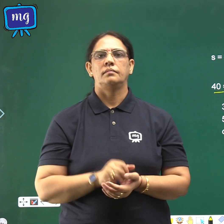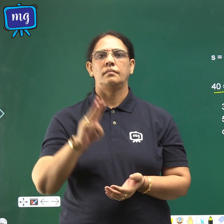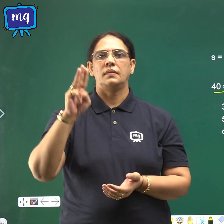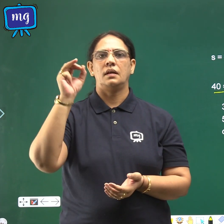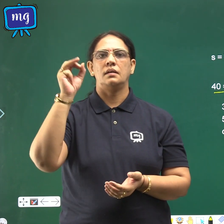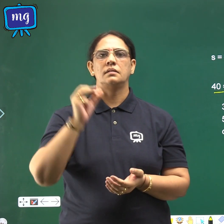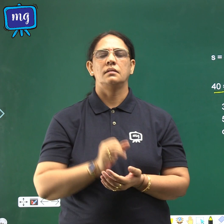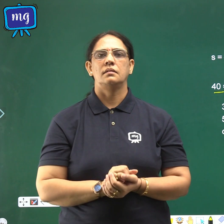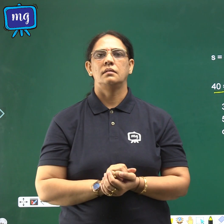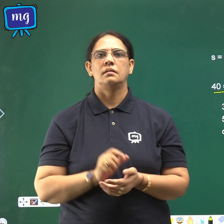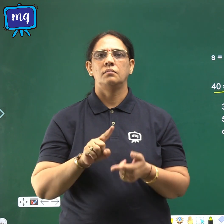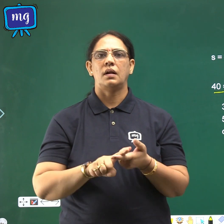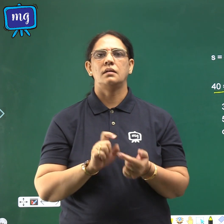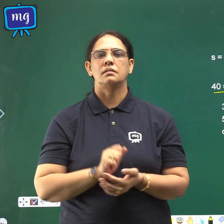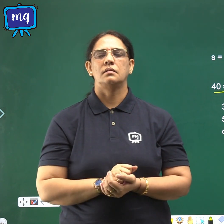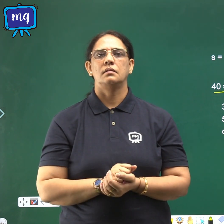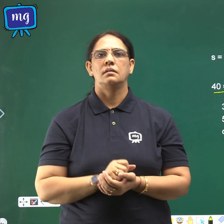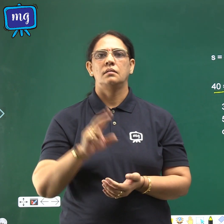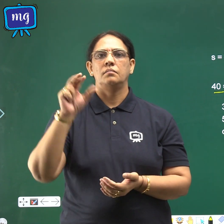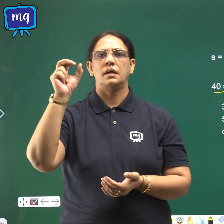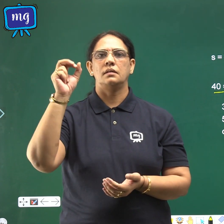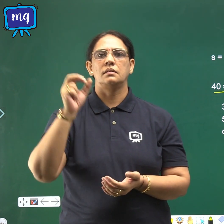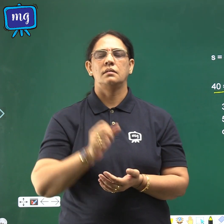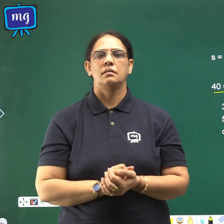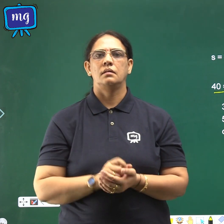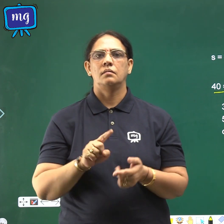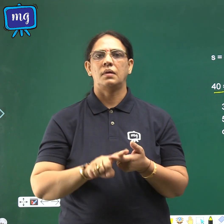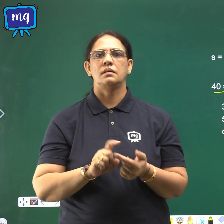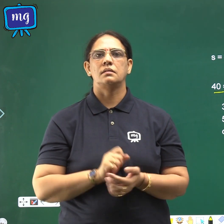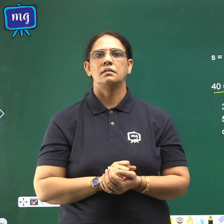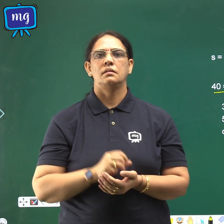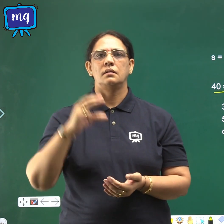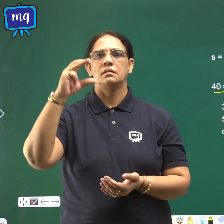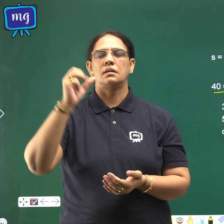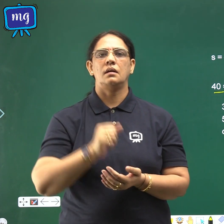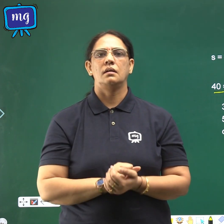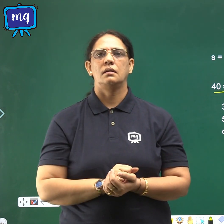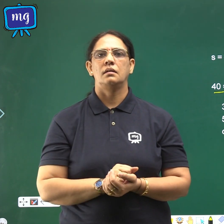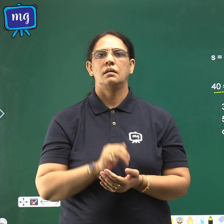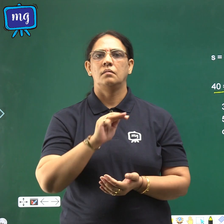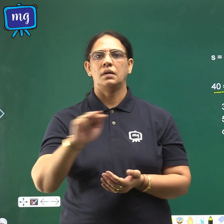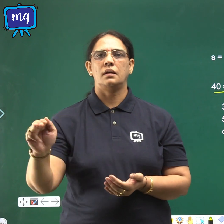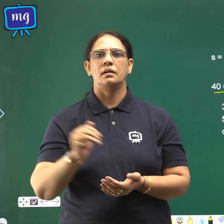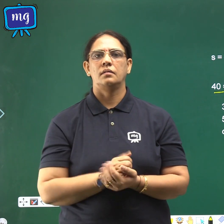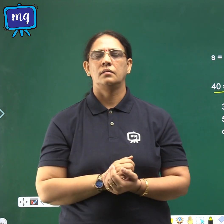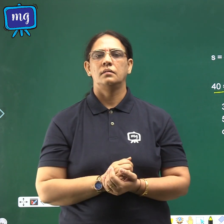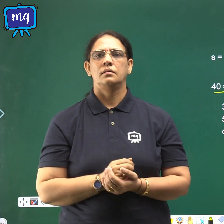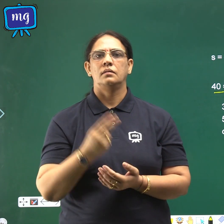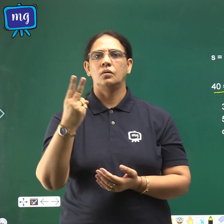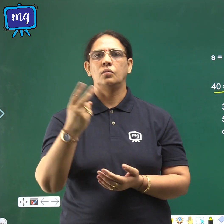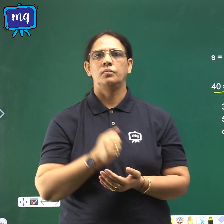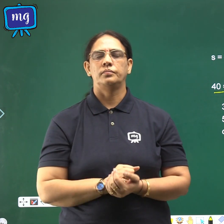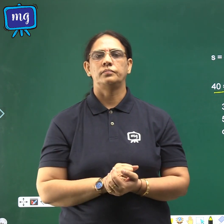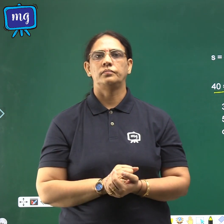30 प्लस 20 प्लस सी बटे